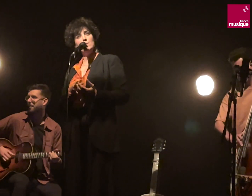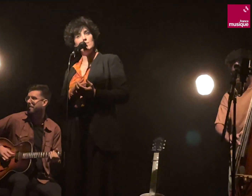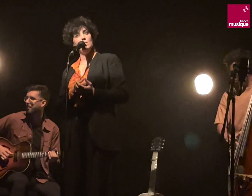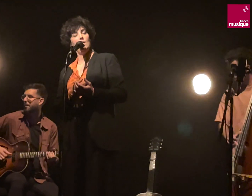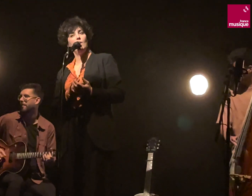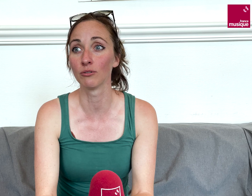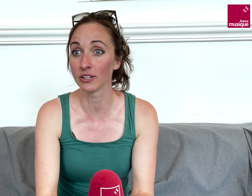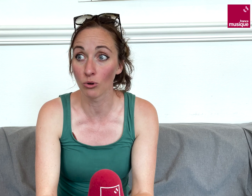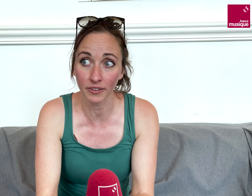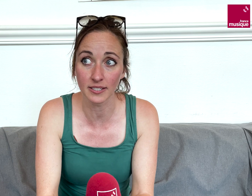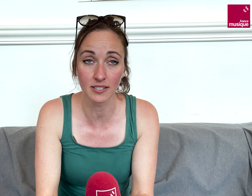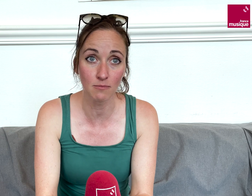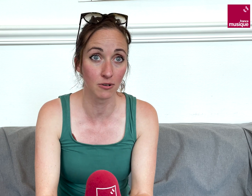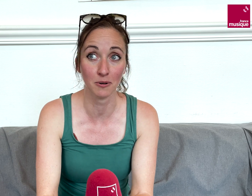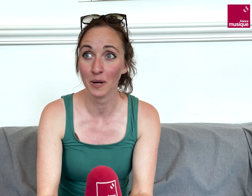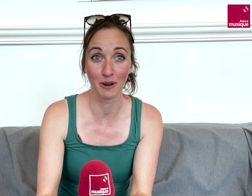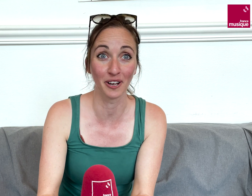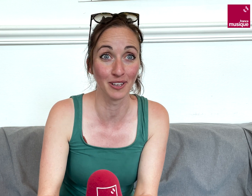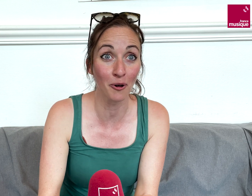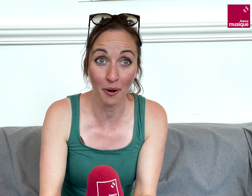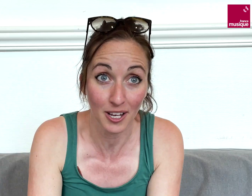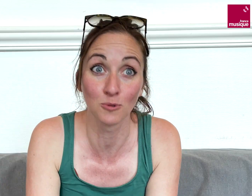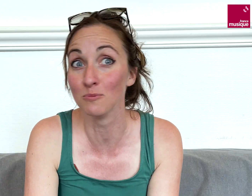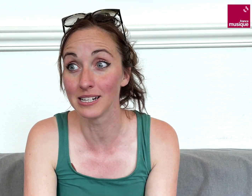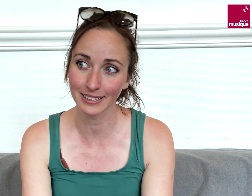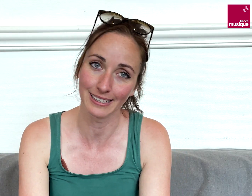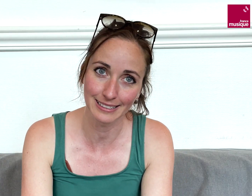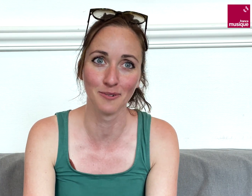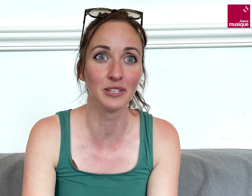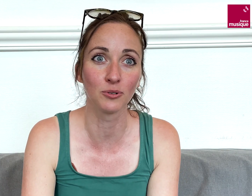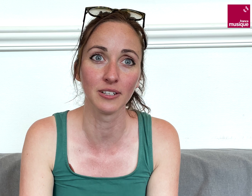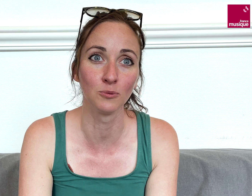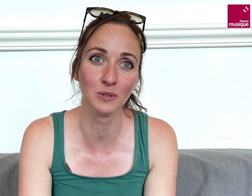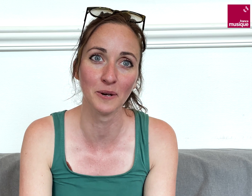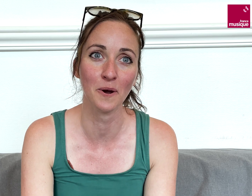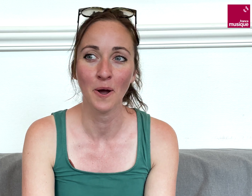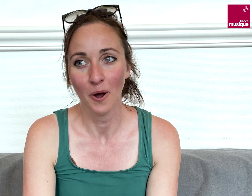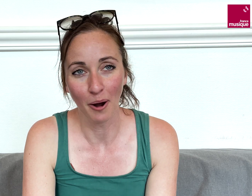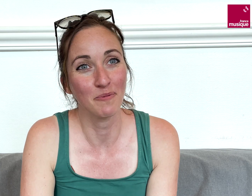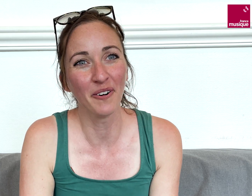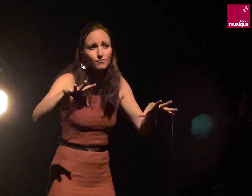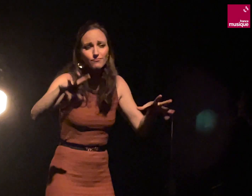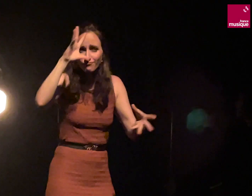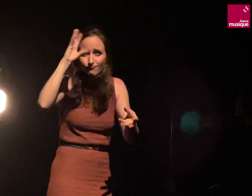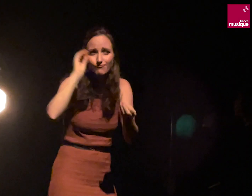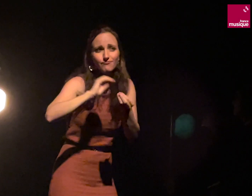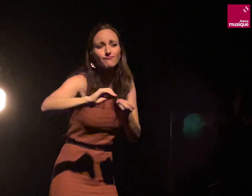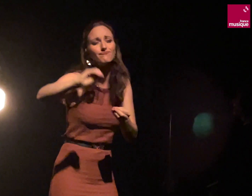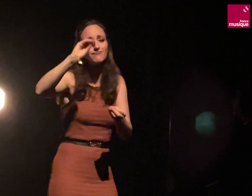sensibilisés au fait de rendre accessible leur événement à ce public-là qui a été mis de côté depuis un moment. Et en espérant que ça